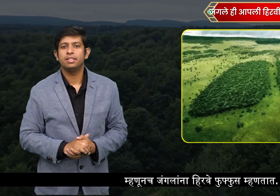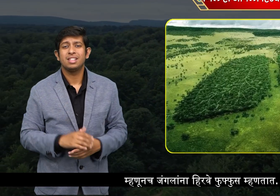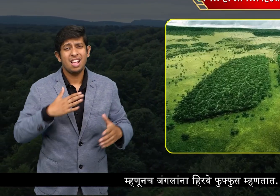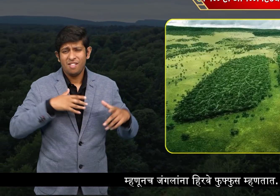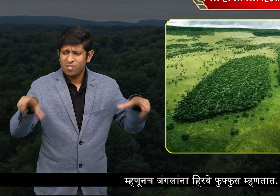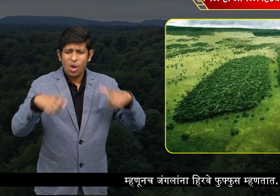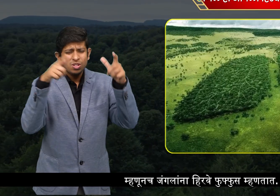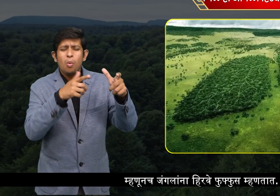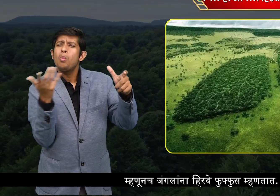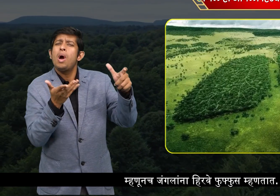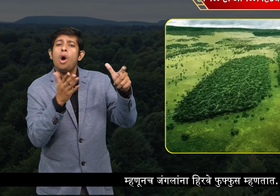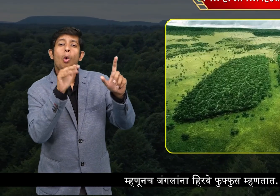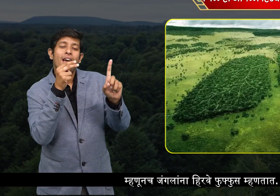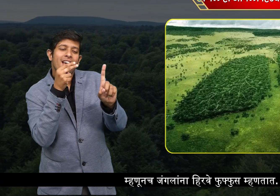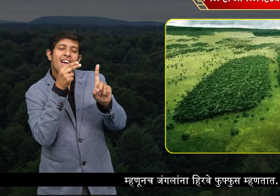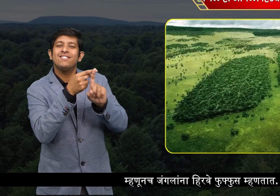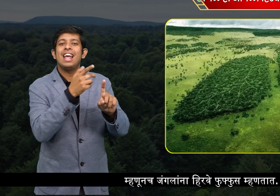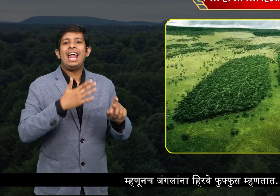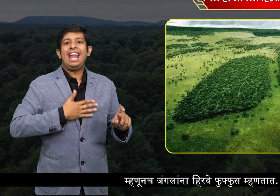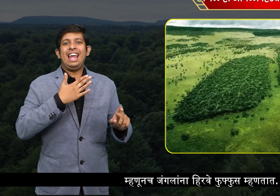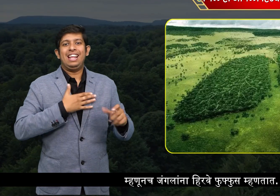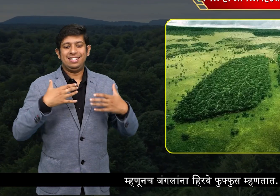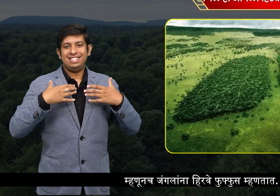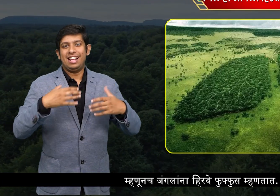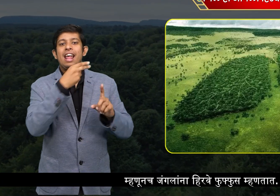म्हणूनच जंगलांना हिरवे फुफ्फुस असं म्हणतात.